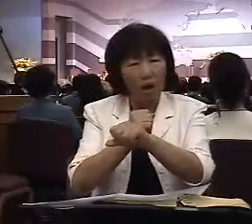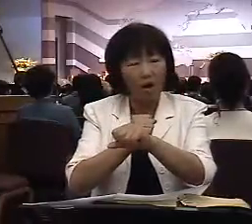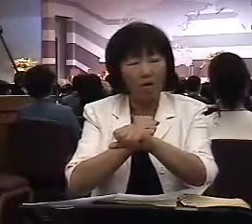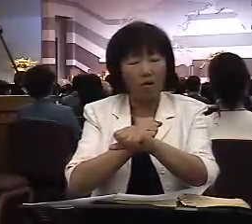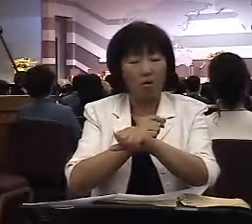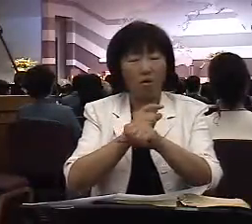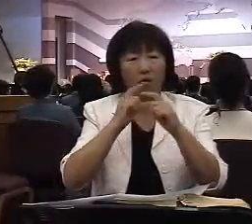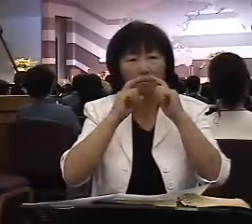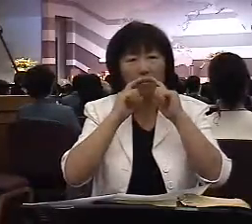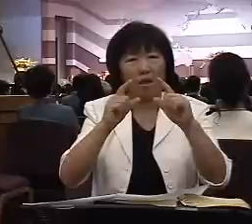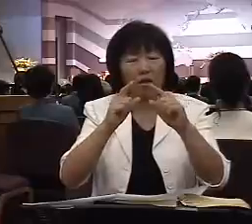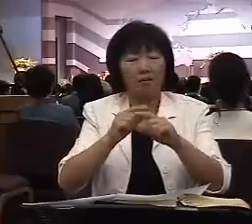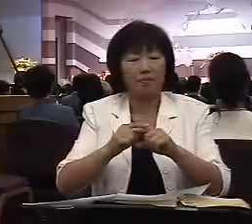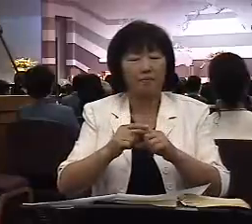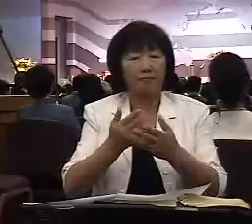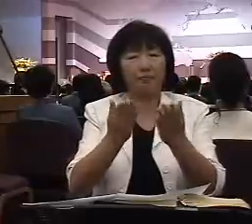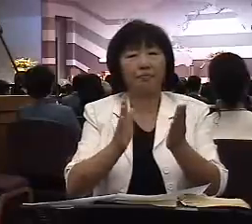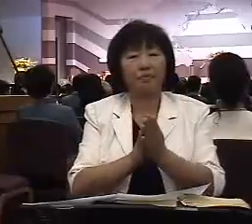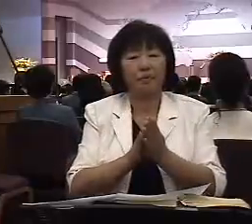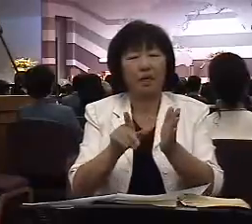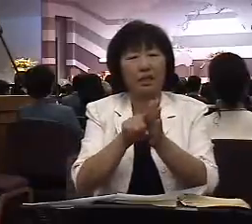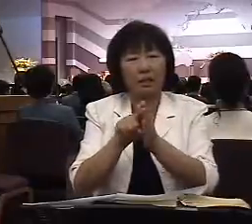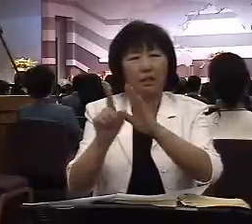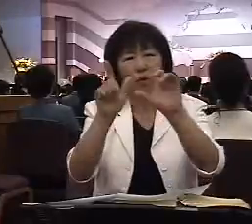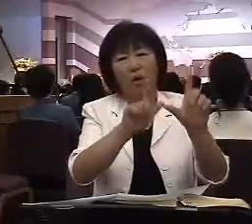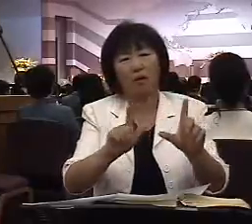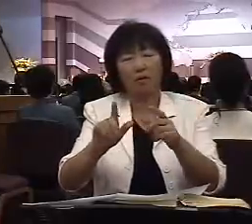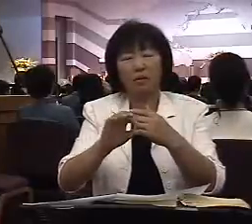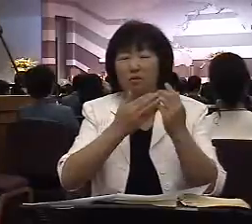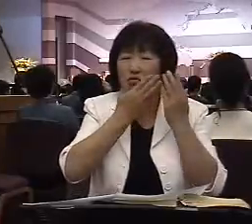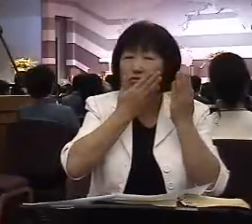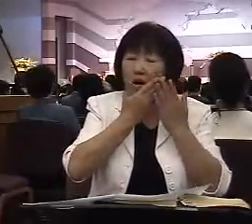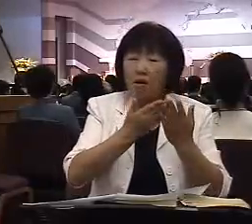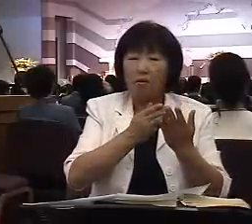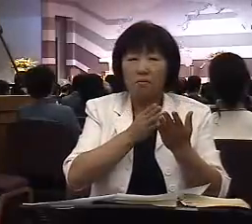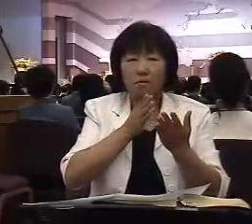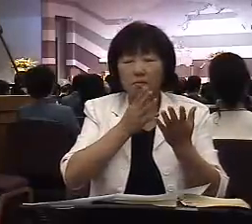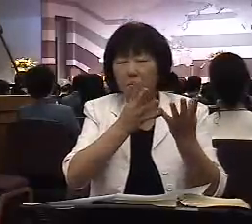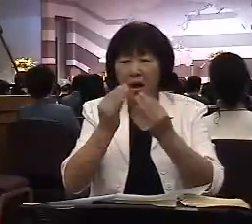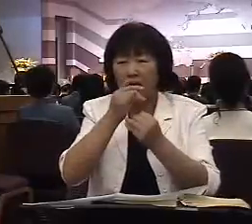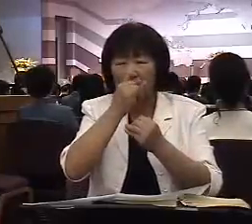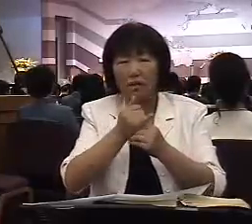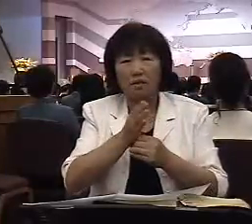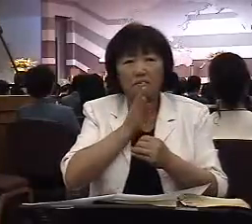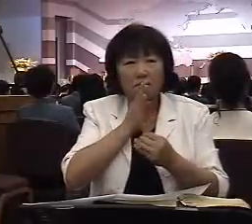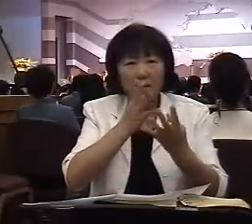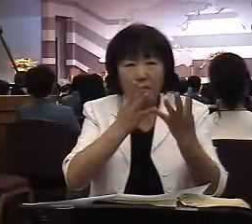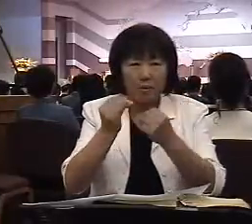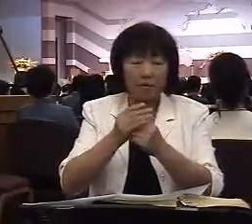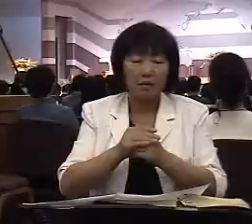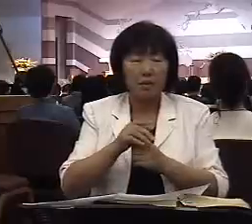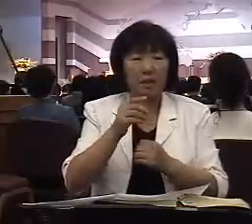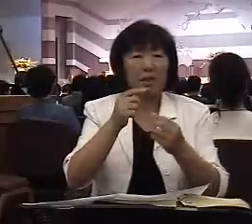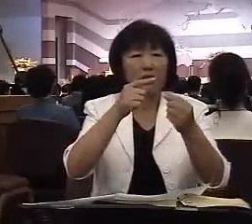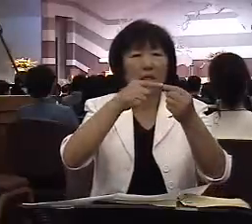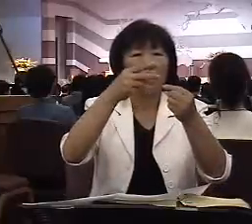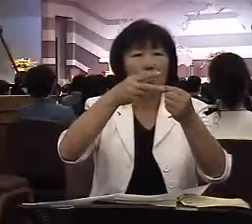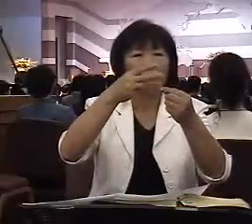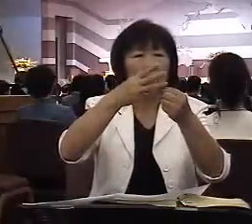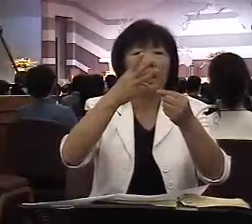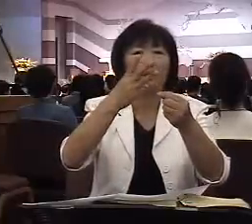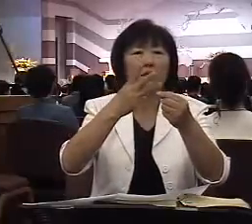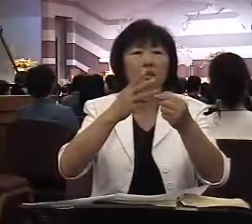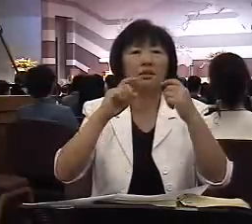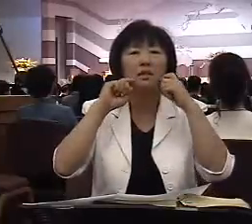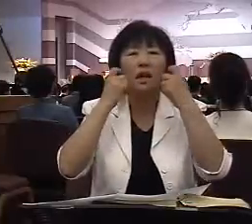여러분 우리가 신앙생활 하면서 중요한 것 많습니다. 참 많습니다. 그렇지만 오늘 이 세 가지